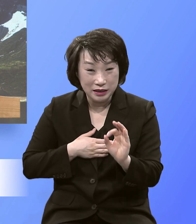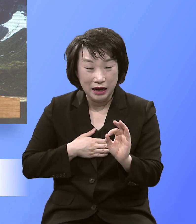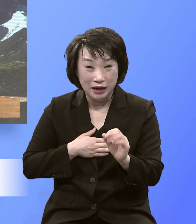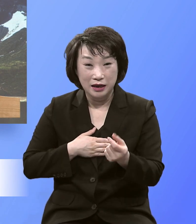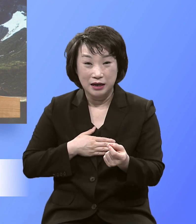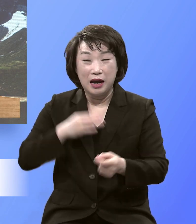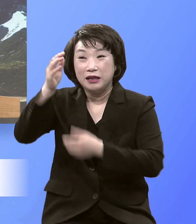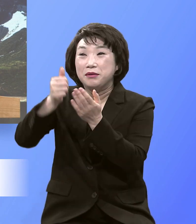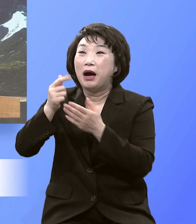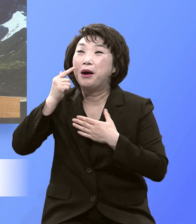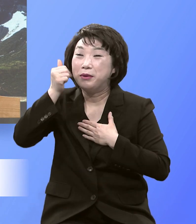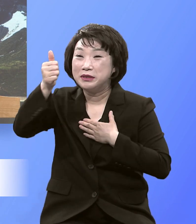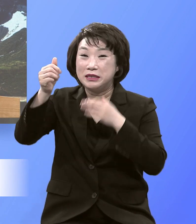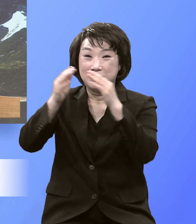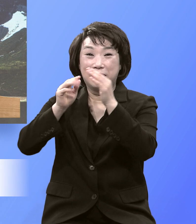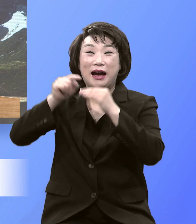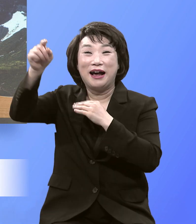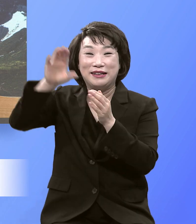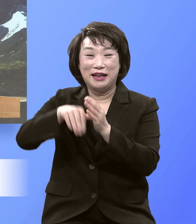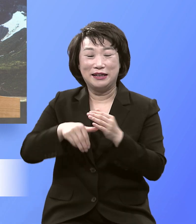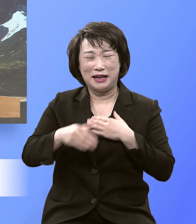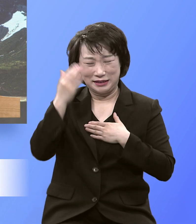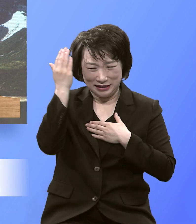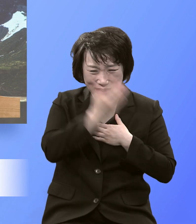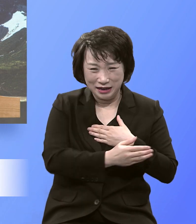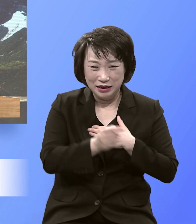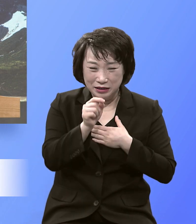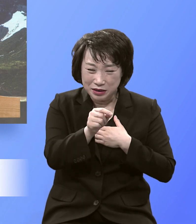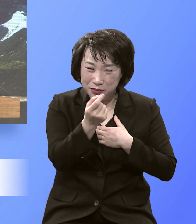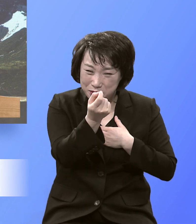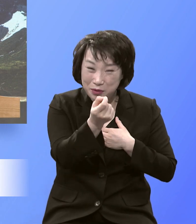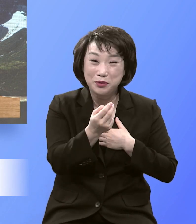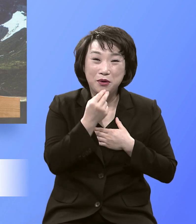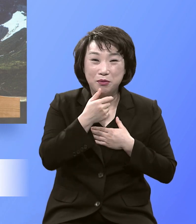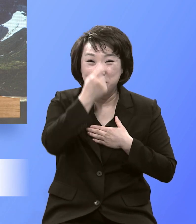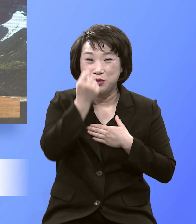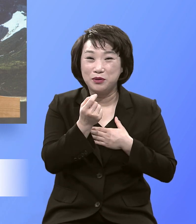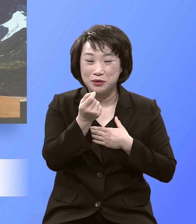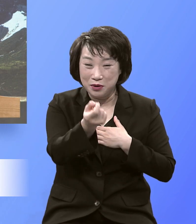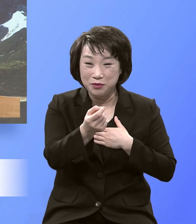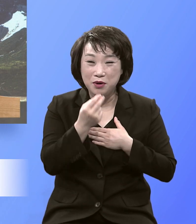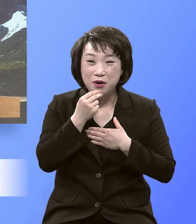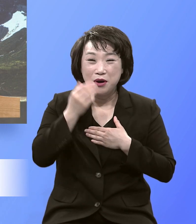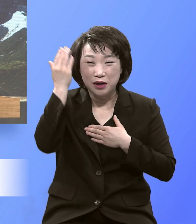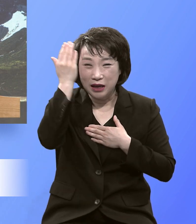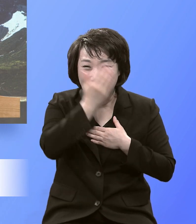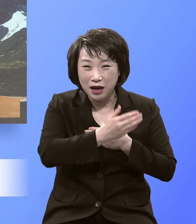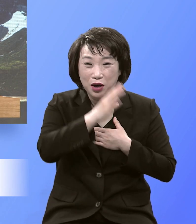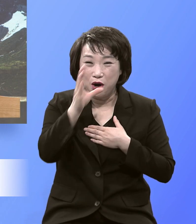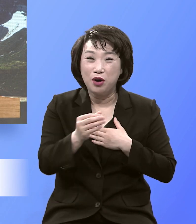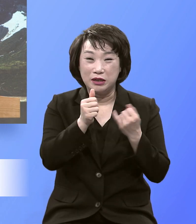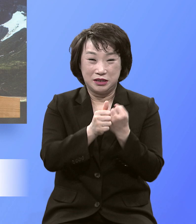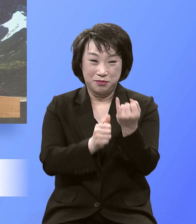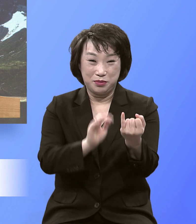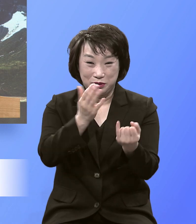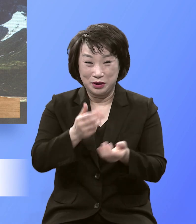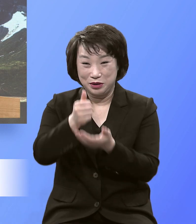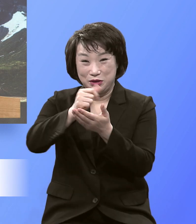하나님 아버지 집에 가는데 점도 없고 흠도 없고 거룩한 신부가 되기를 주님의 이름으로 축원합니다.